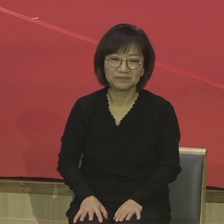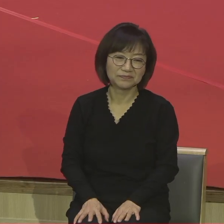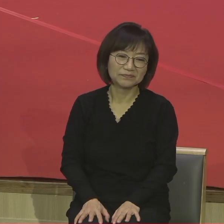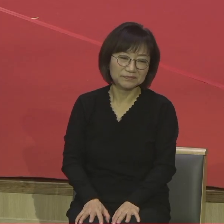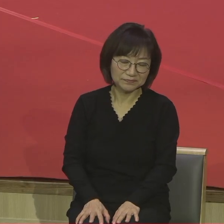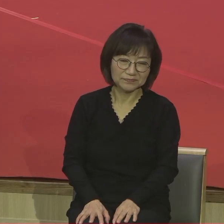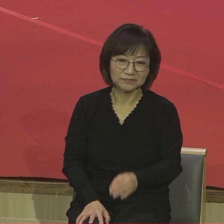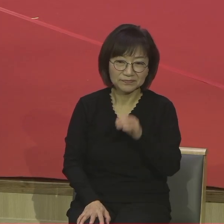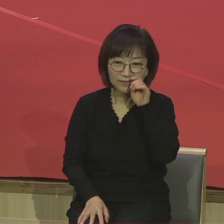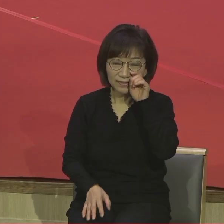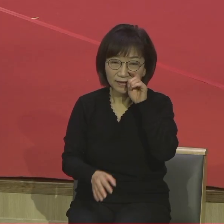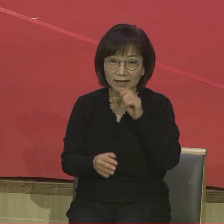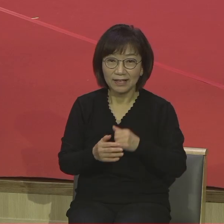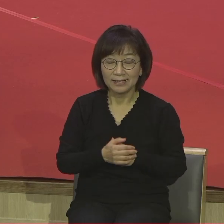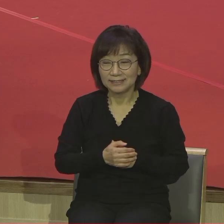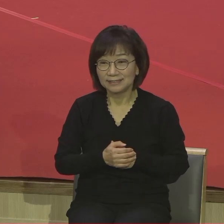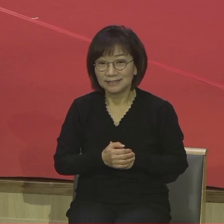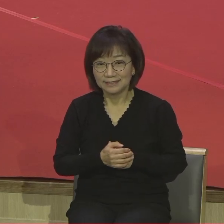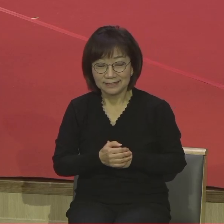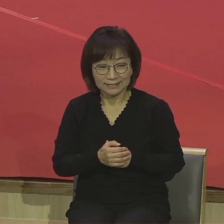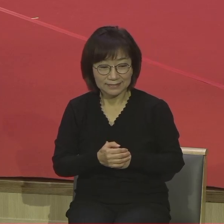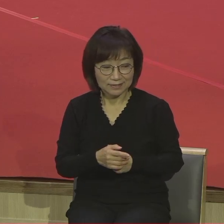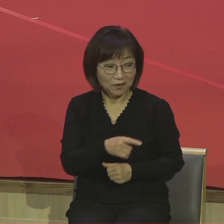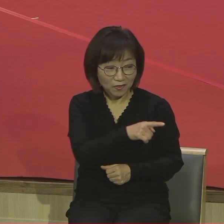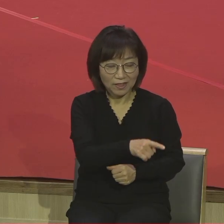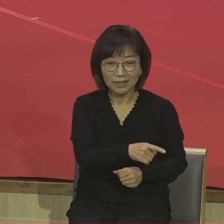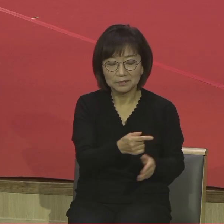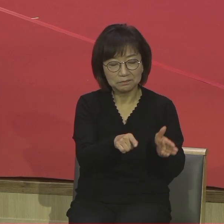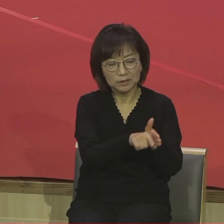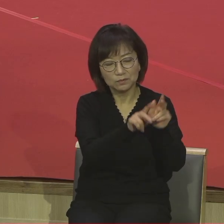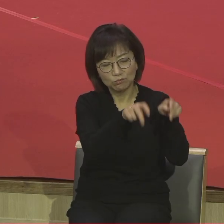시작됩니다. 아시겠어요? 시작되는데 그걸 몰라.